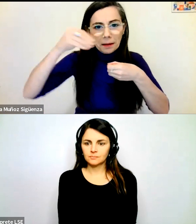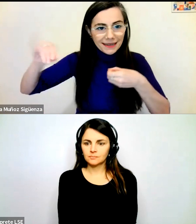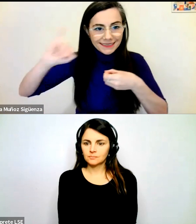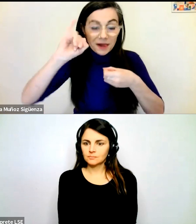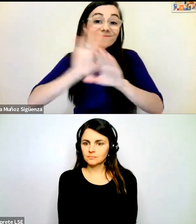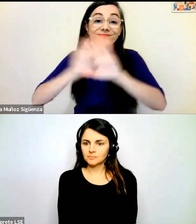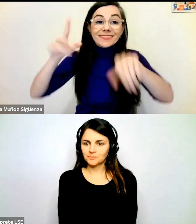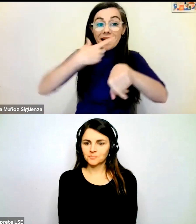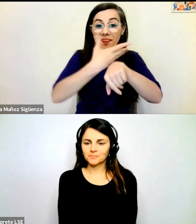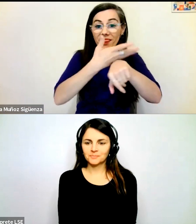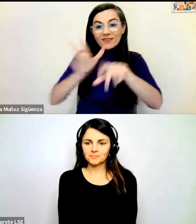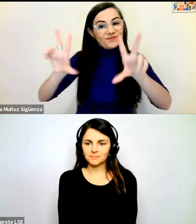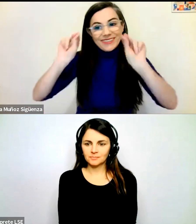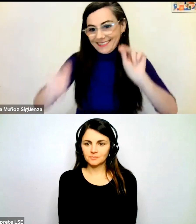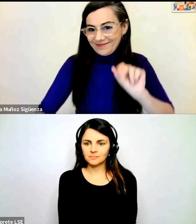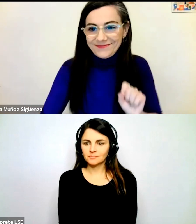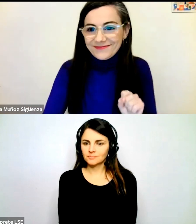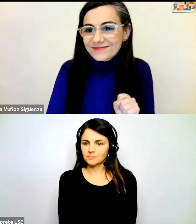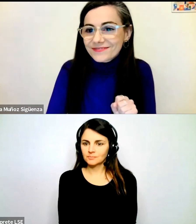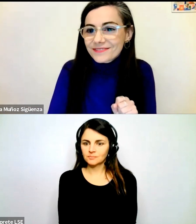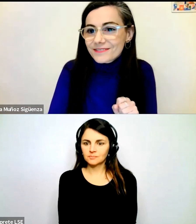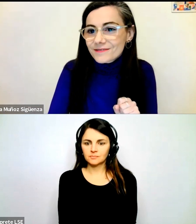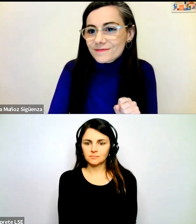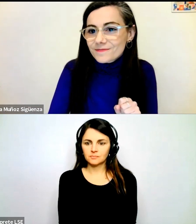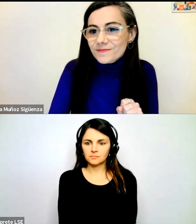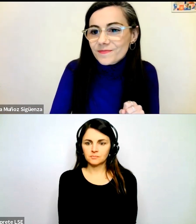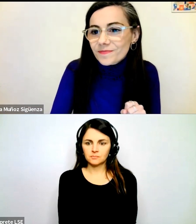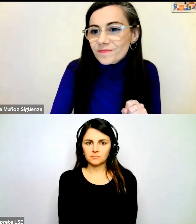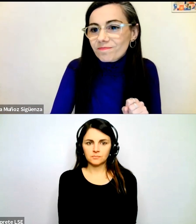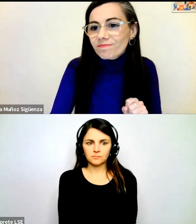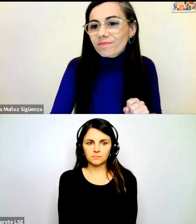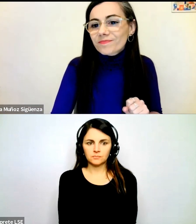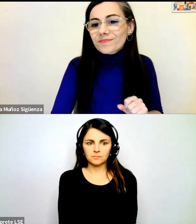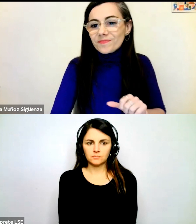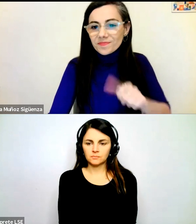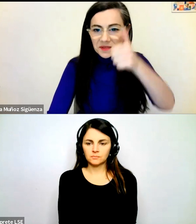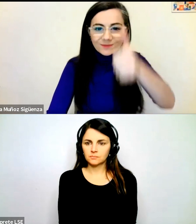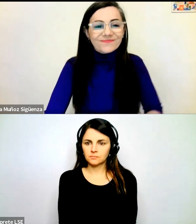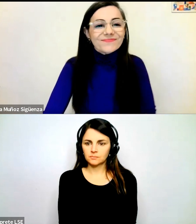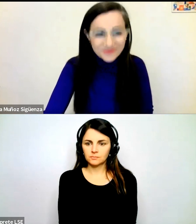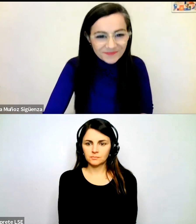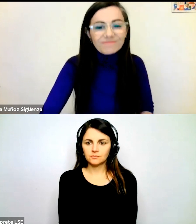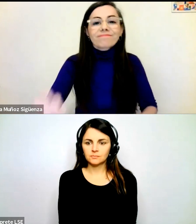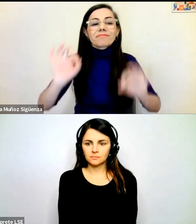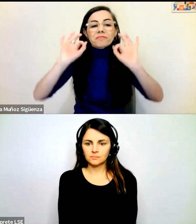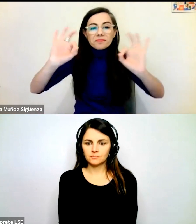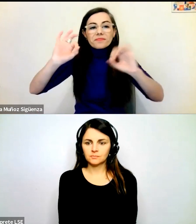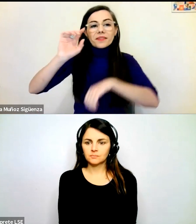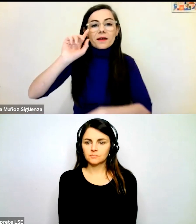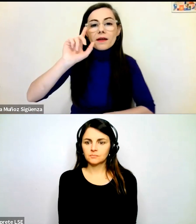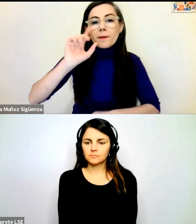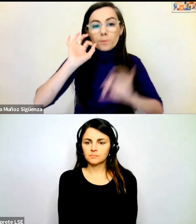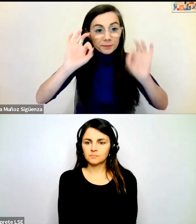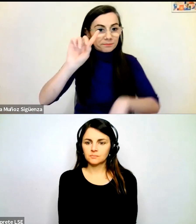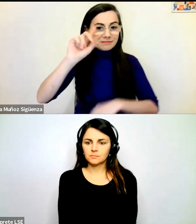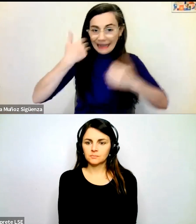De acuerdo. Bueno, pues parece ser que están entrando más personas, así que como se nos está yendo el tiempo, vamos